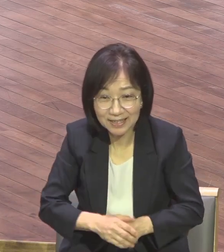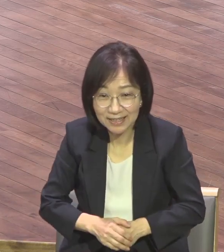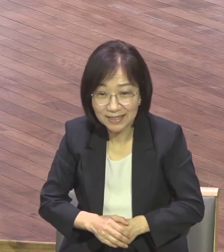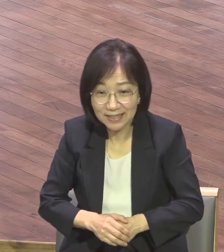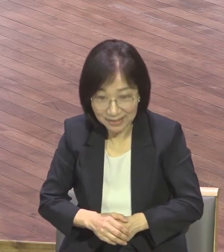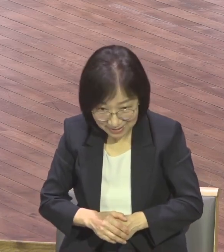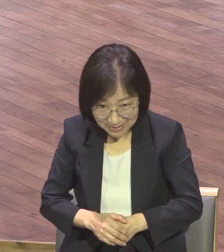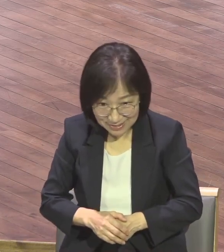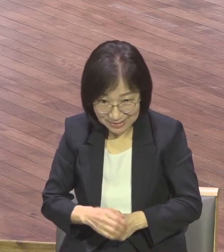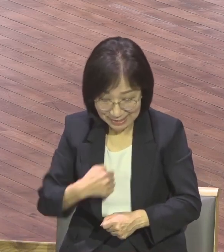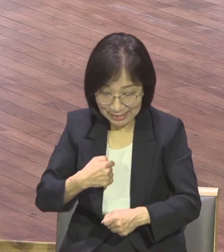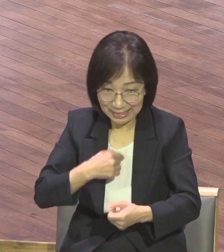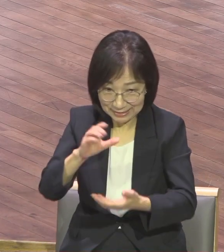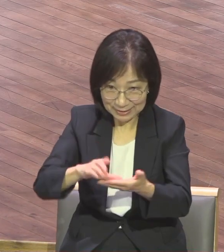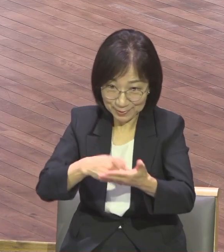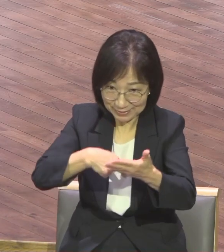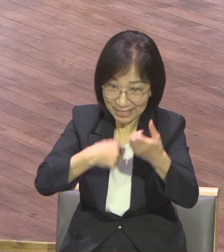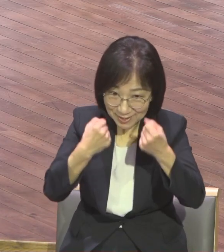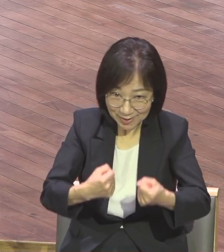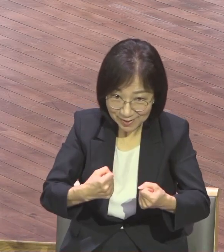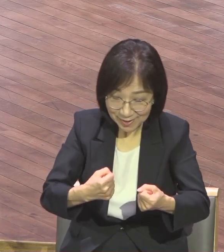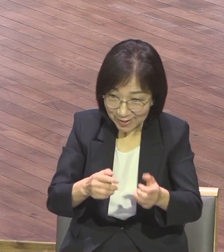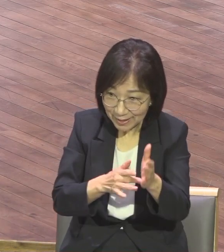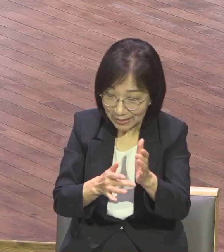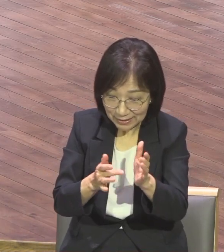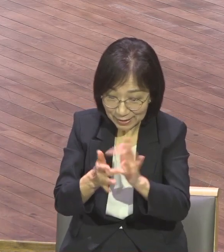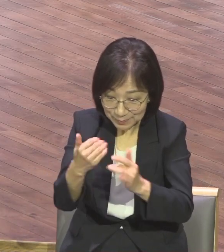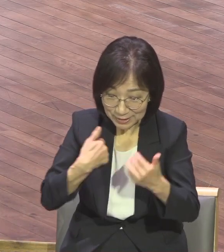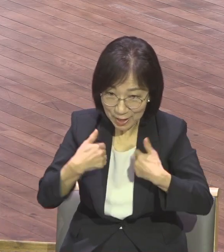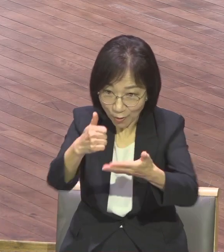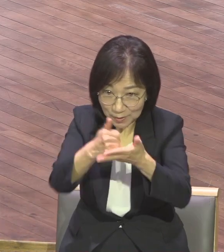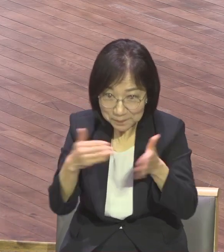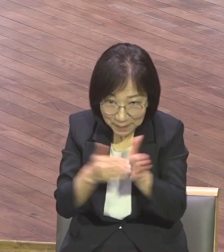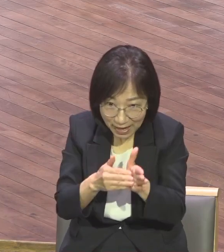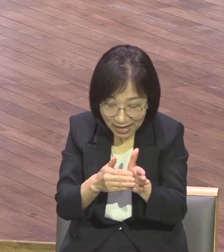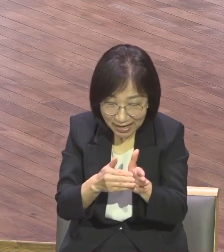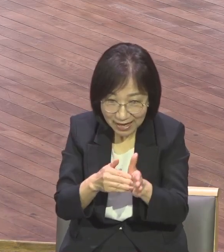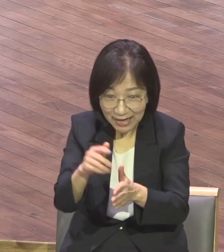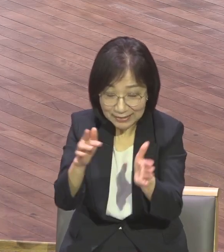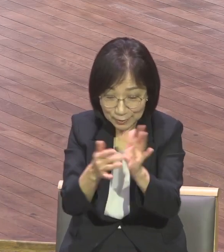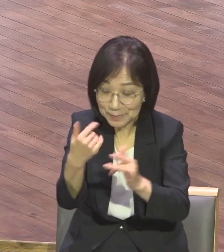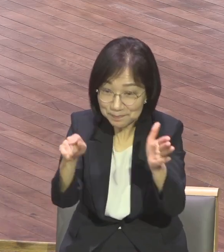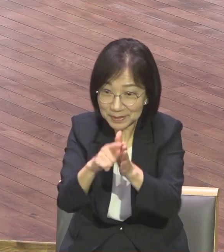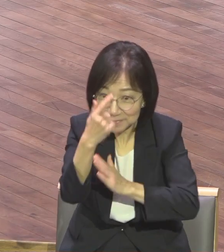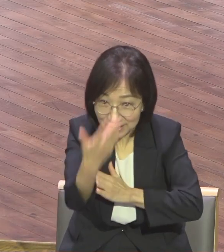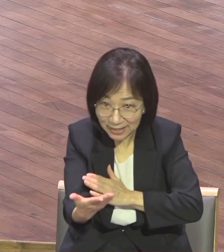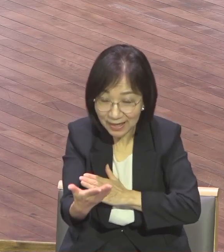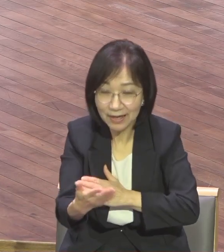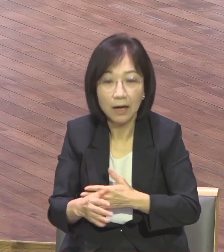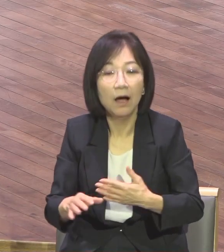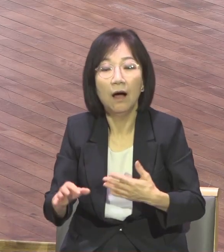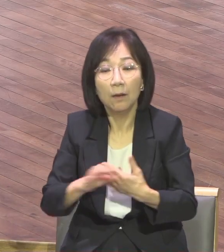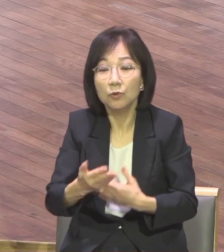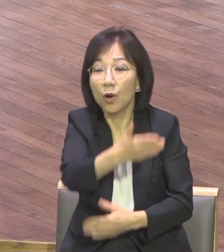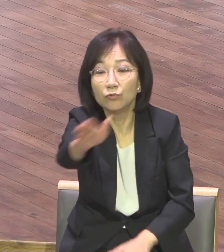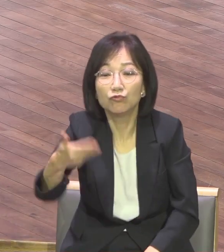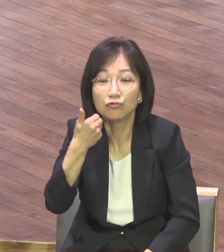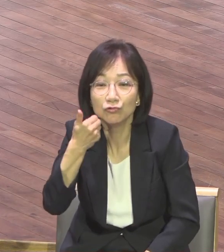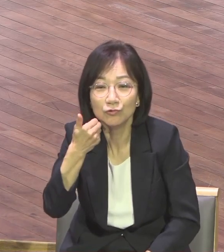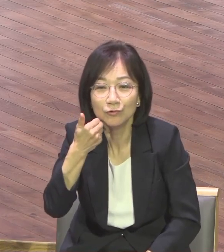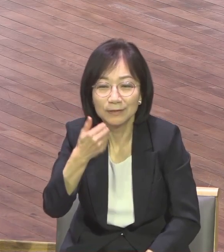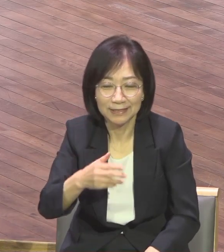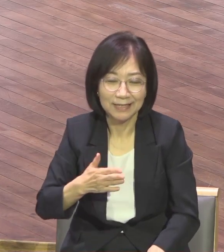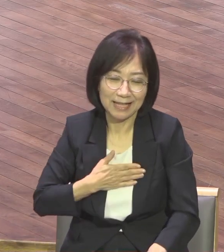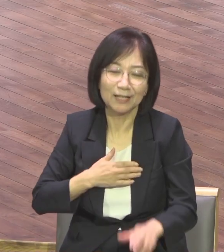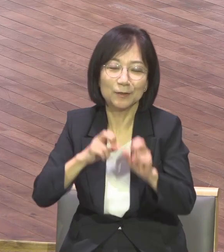있습니까? 그리스도 영접했습니까? 그리스도를 믿습니까? 그러면 여러분 선교사예요.